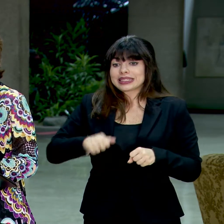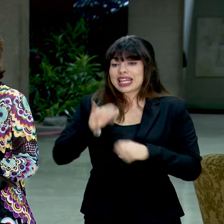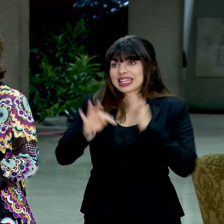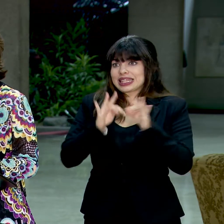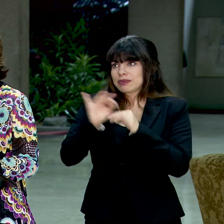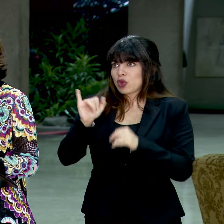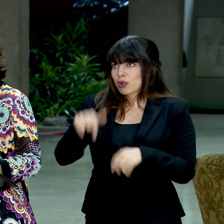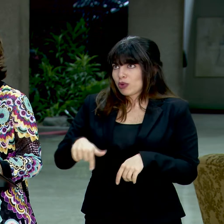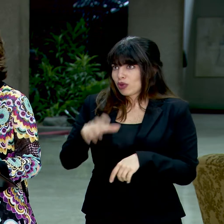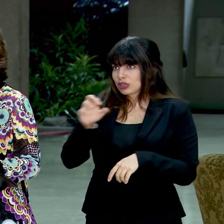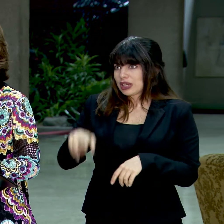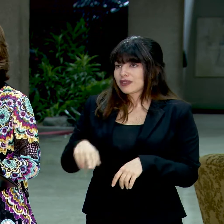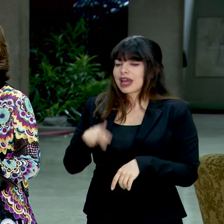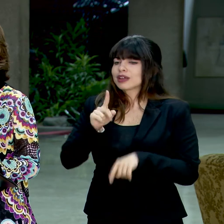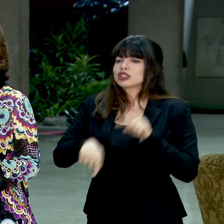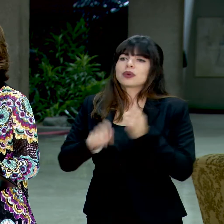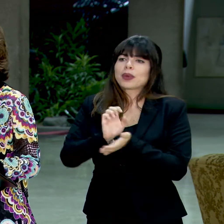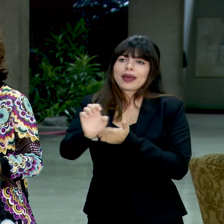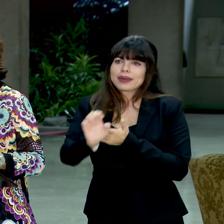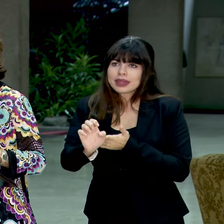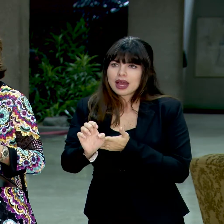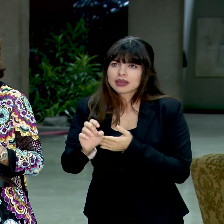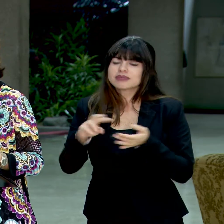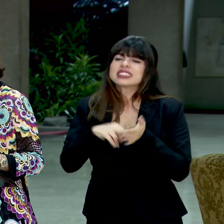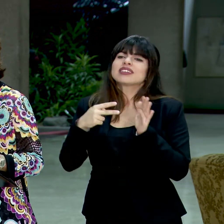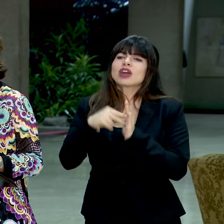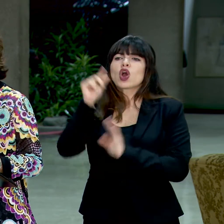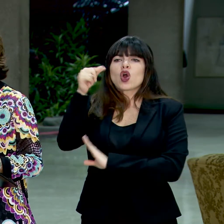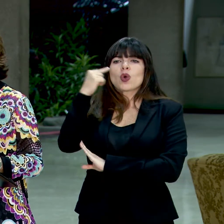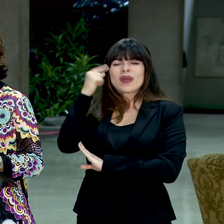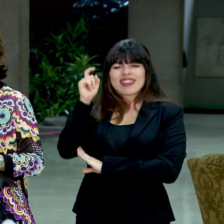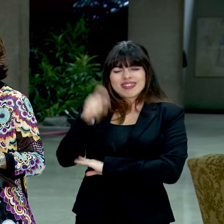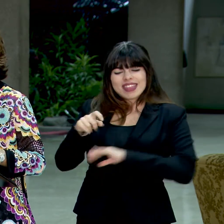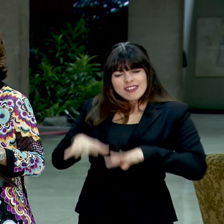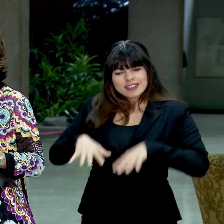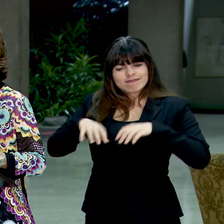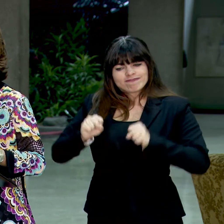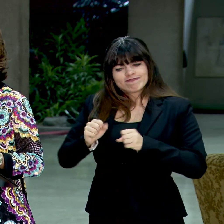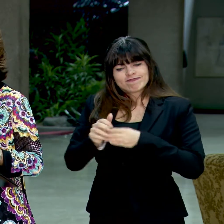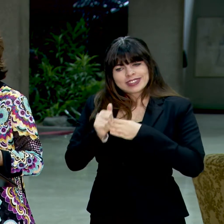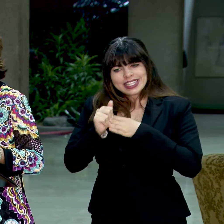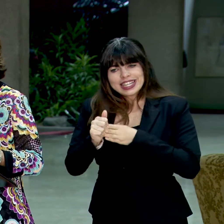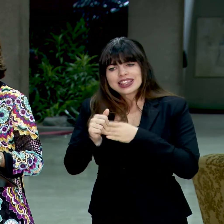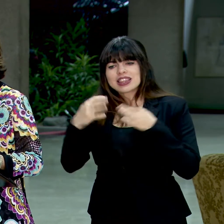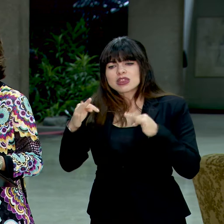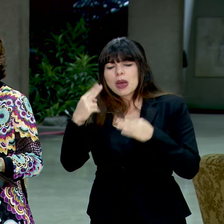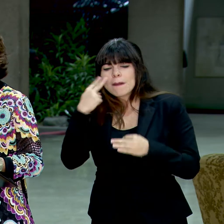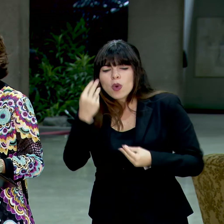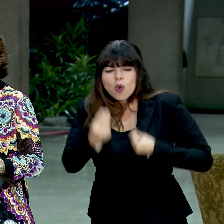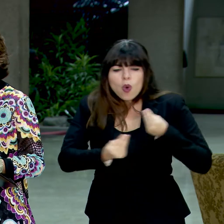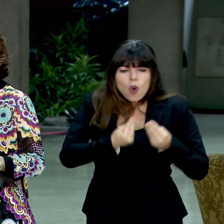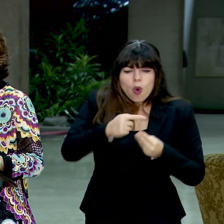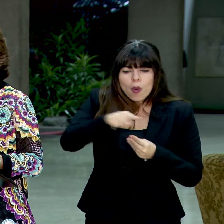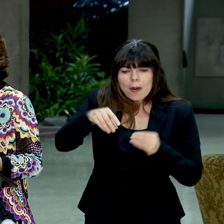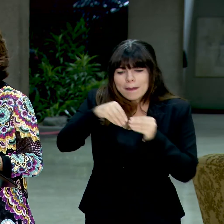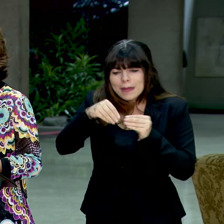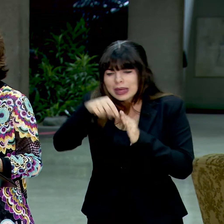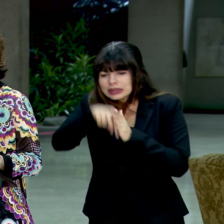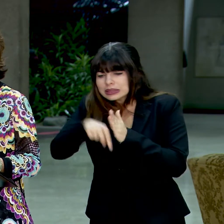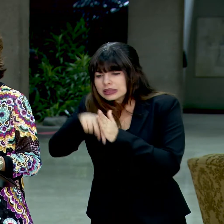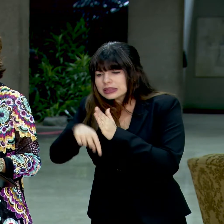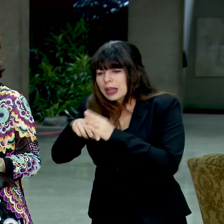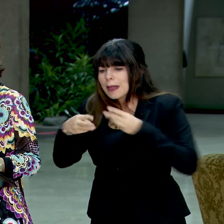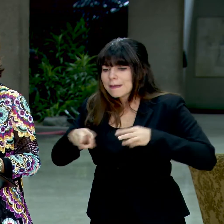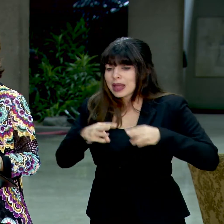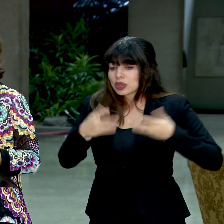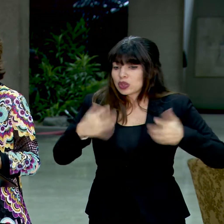nuestro es inevitable. De manera que el gobierno tiene que asumir ese liderazgo y tratar de ver cómo profundizamos algunas de las medidas